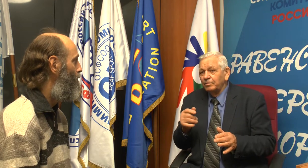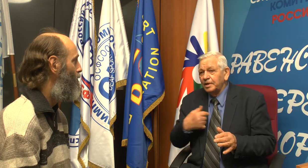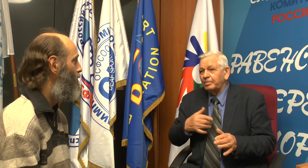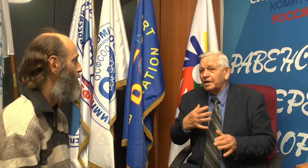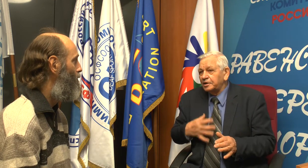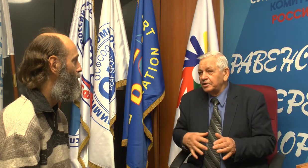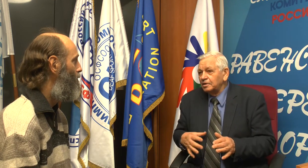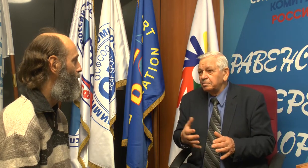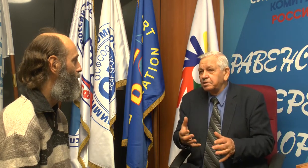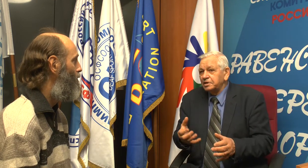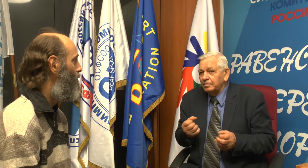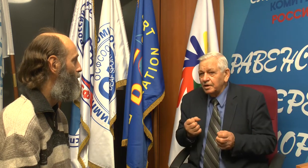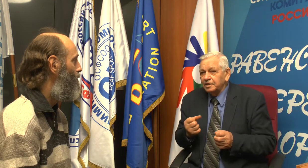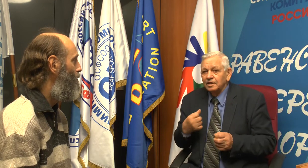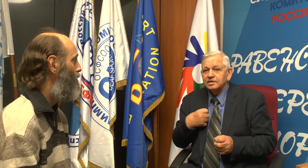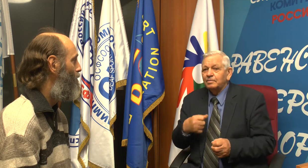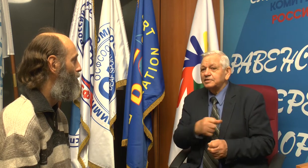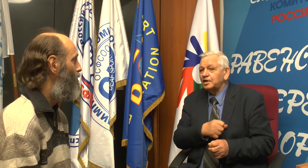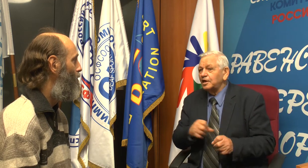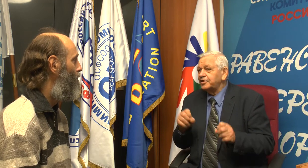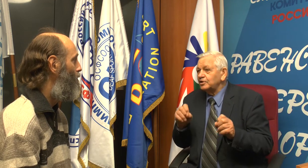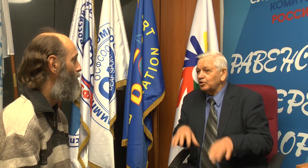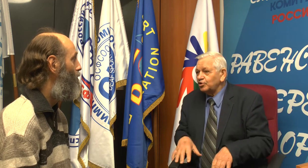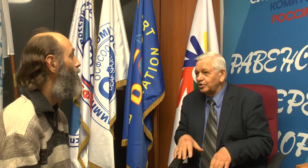мне приходилось принимать самостоятельные решения